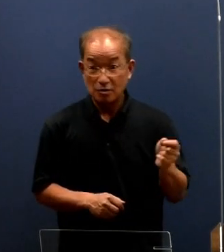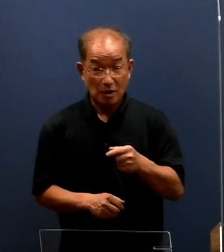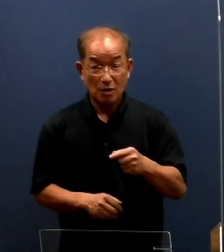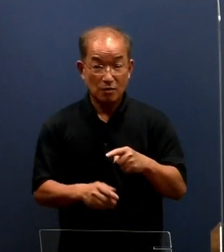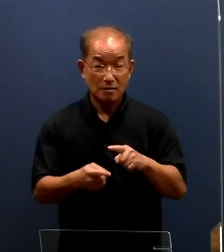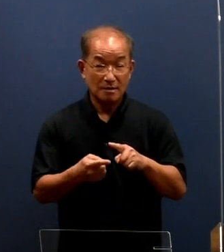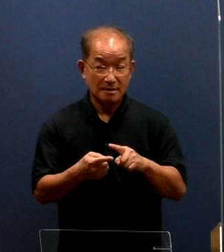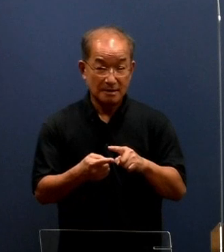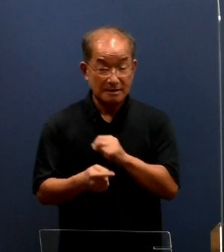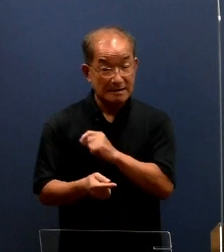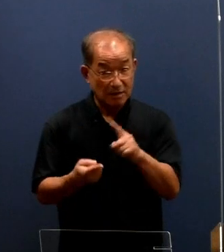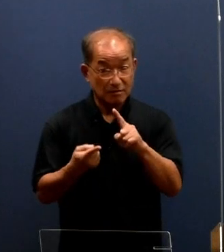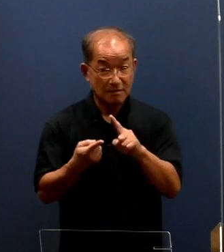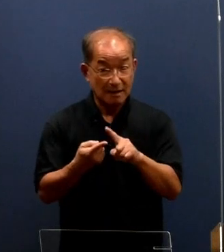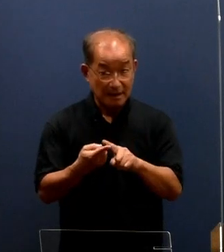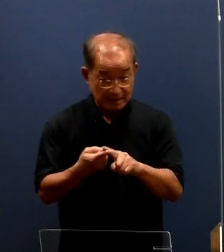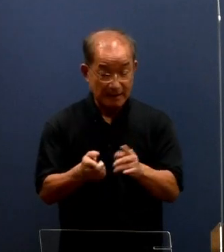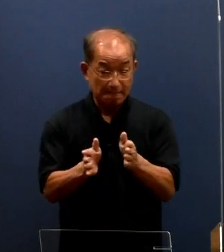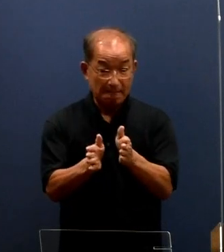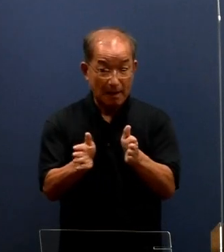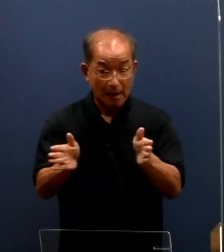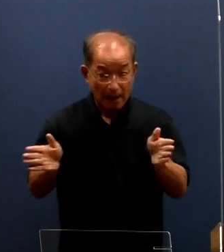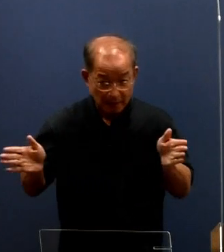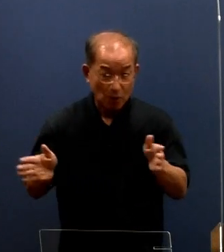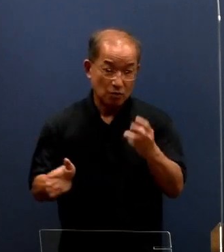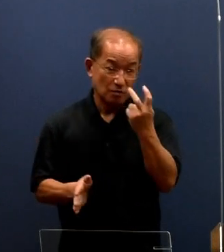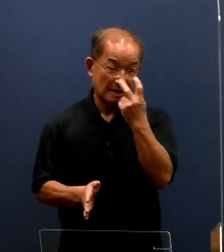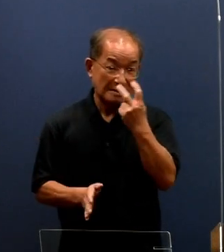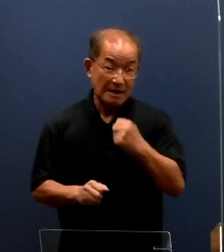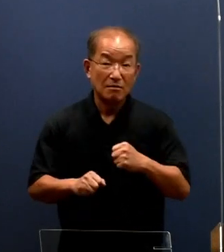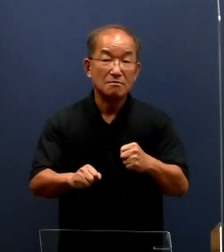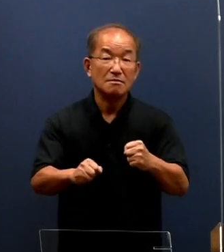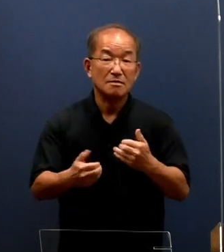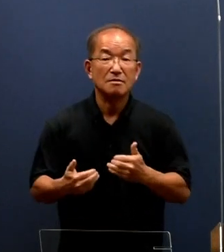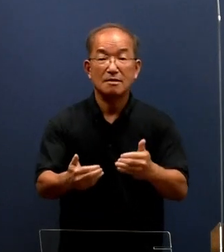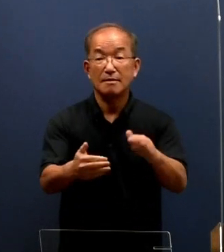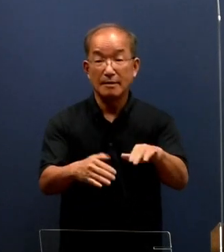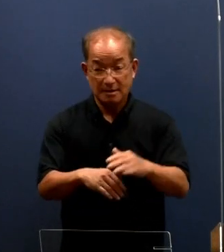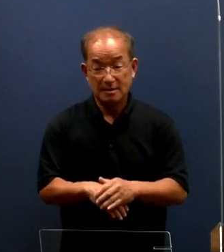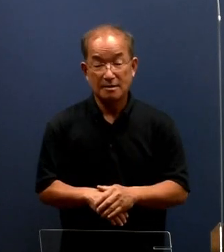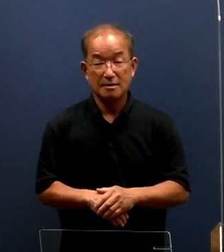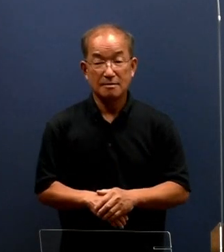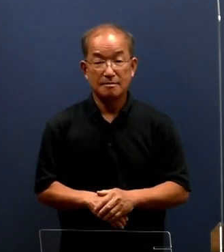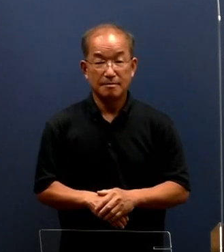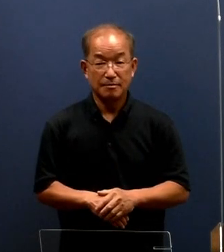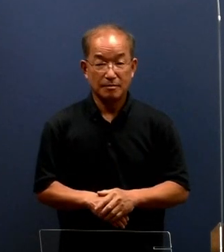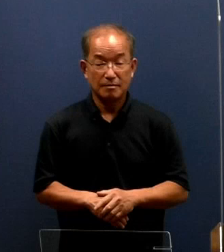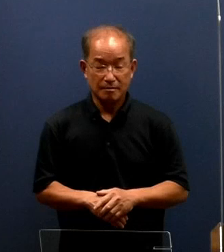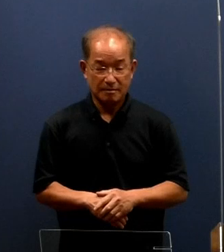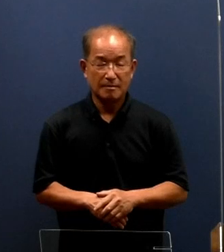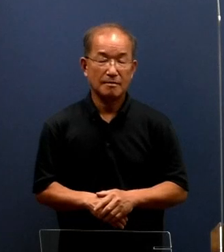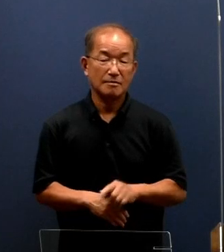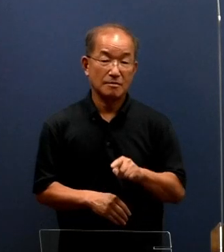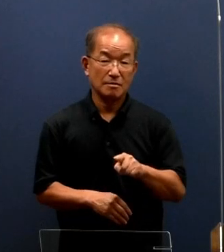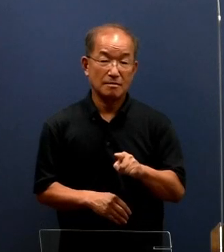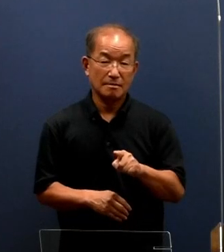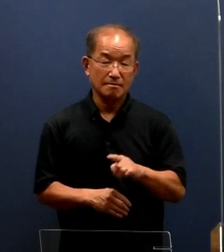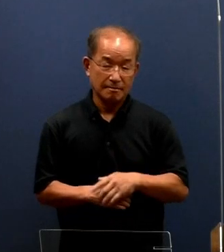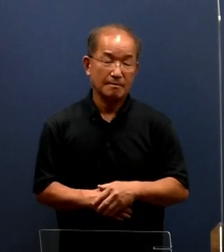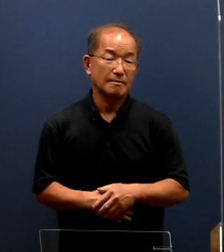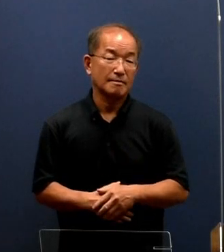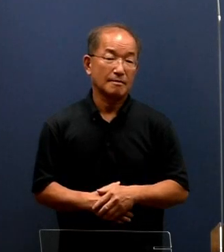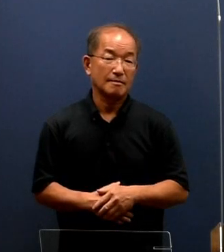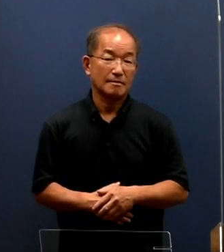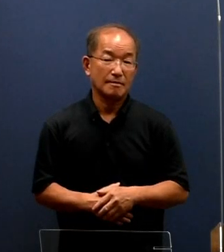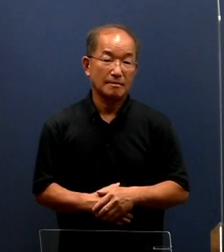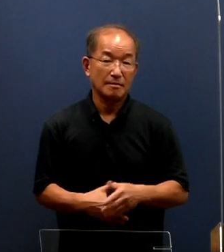広検査っていうのは、そういうところを優先してやるようにしてますけど、そこだけを守るってはいかないんです。なぜ